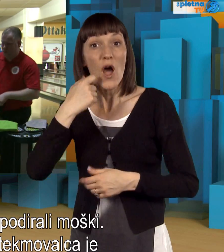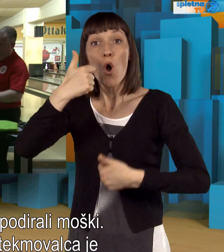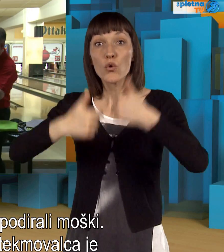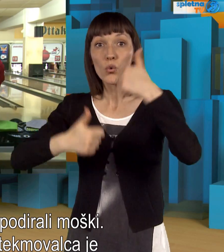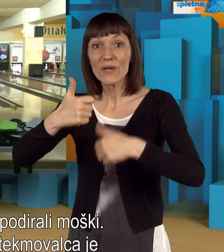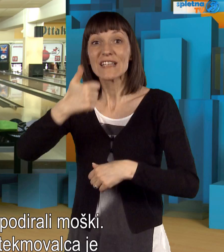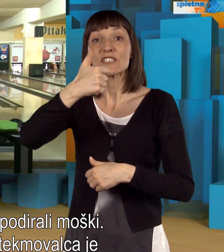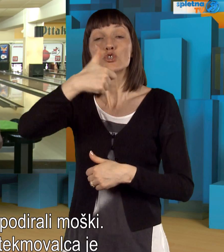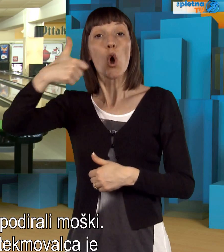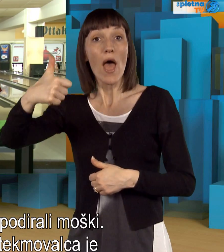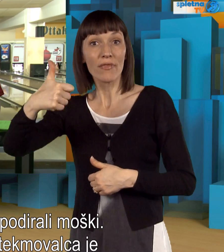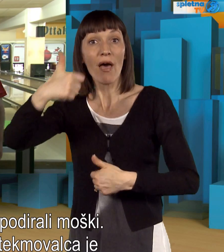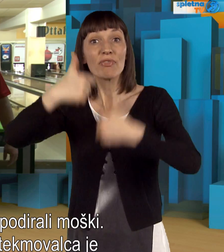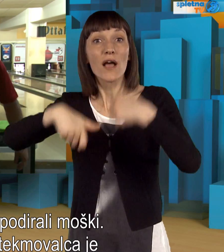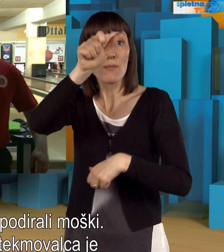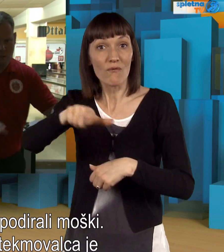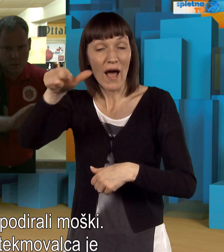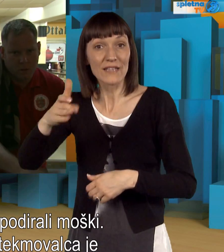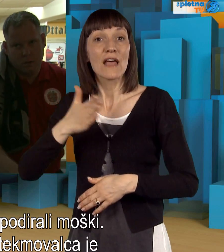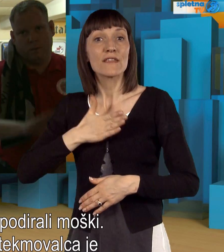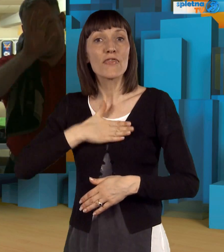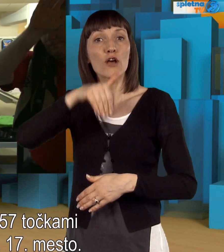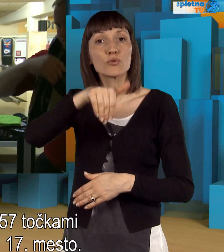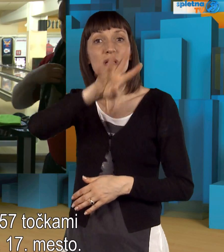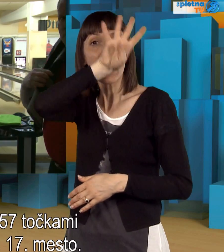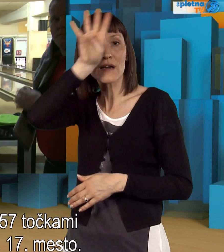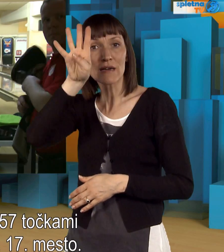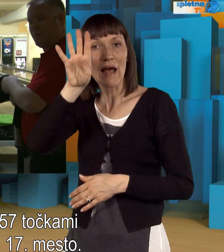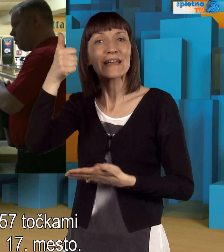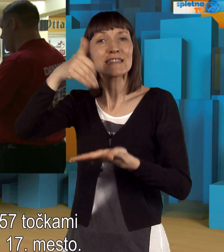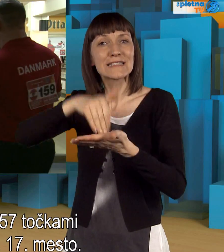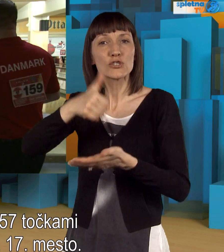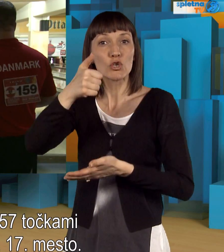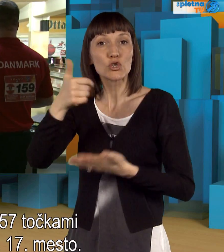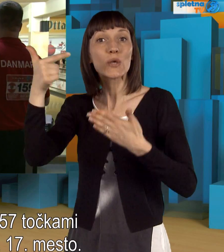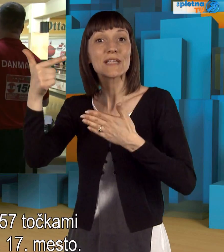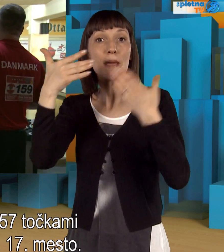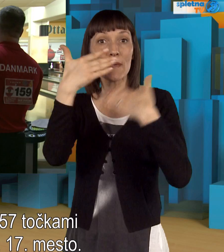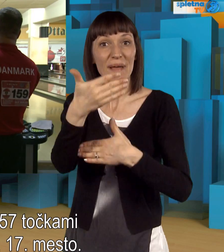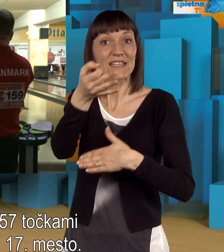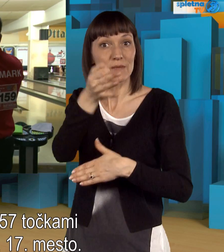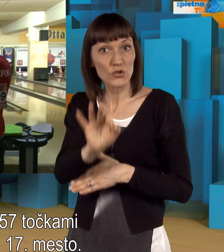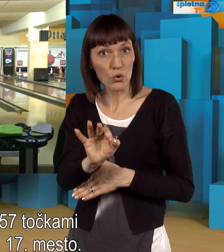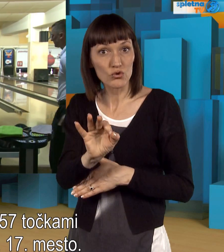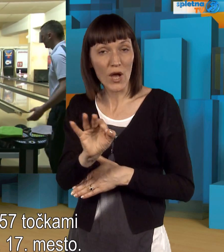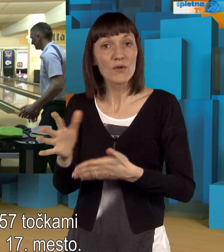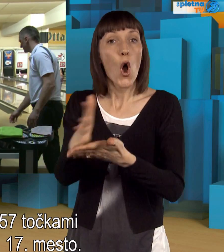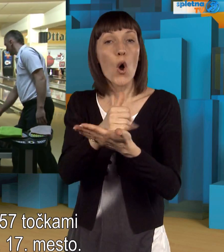V konkurenci s 101 tekmovalcem je Milan Kralj s 1157 točkami zasedel 17.